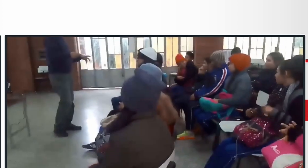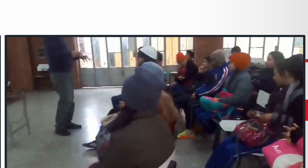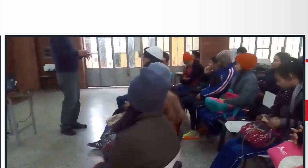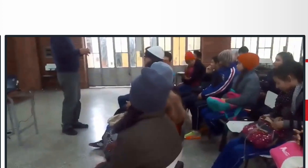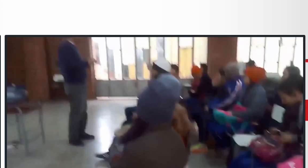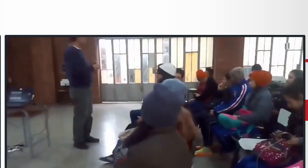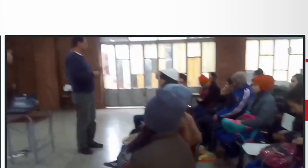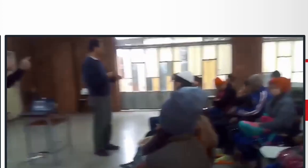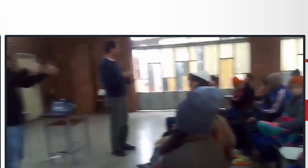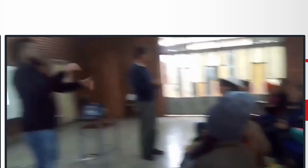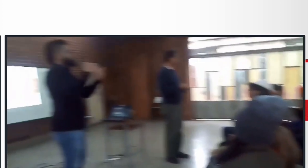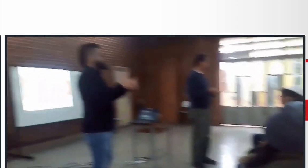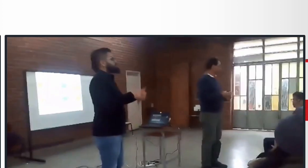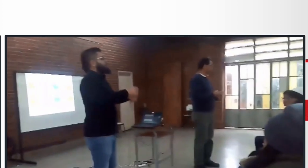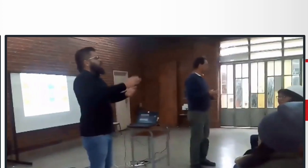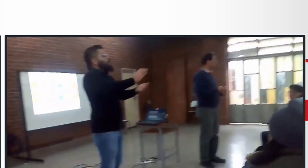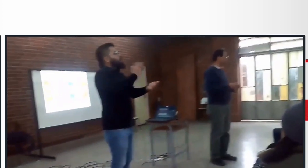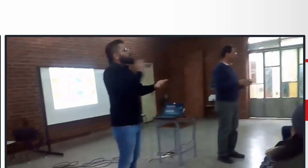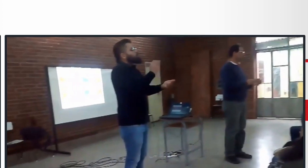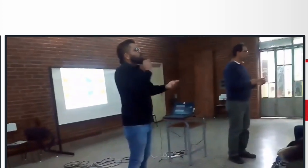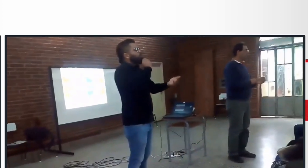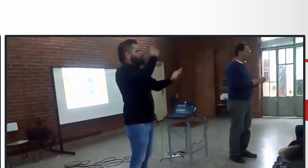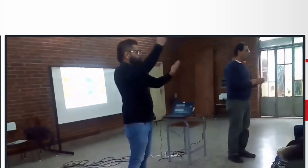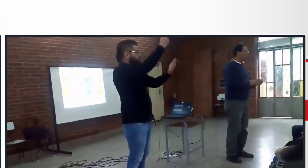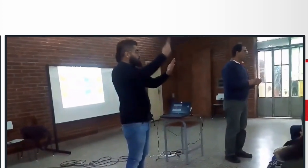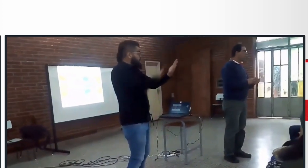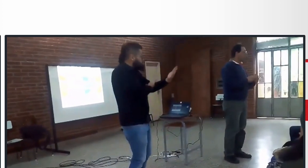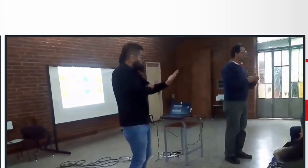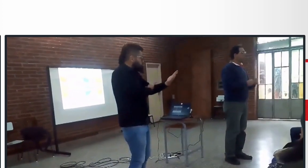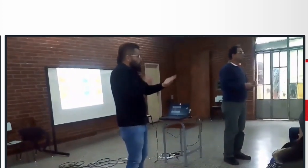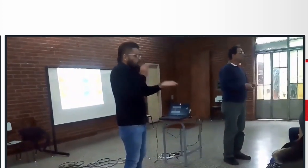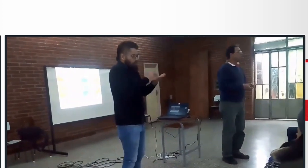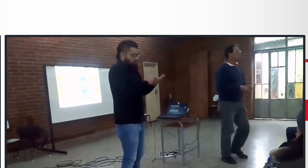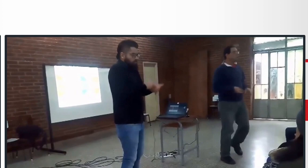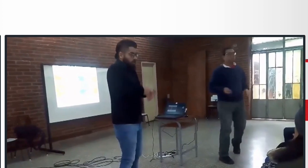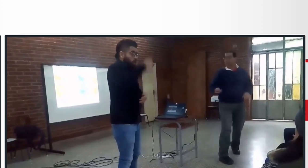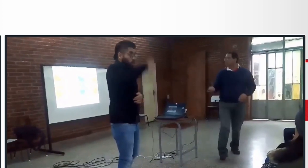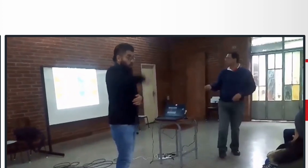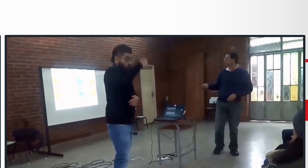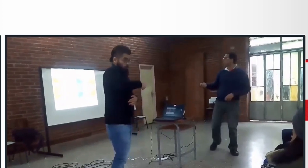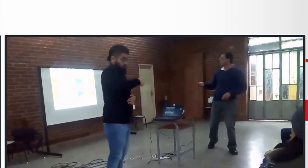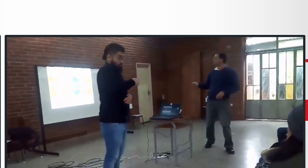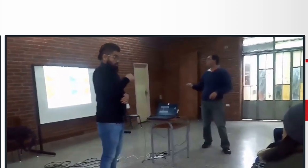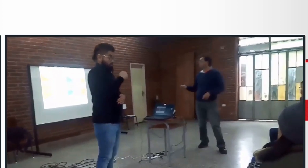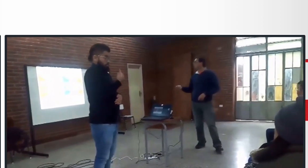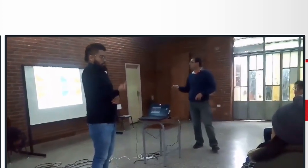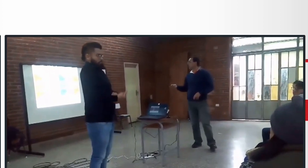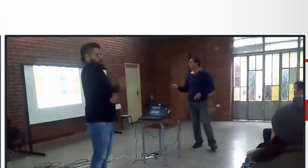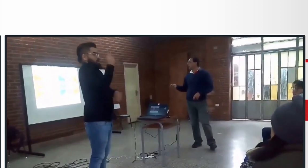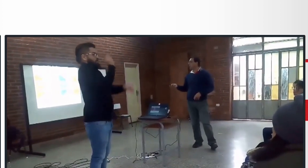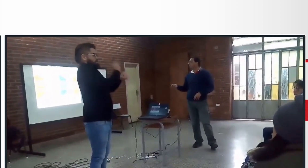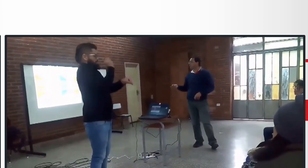los compañeros, porque es muy importante que un niño sordo o una niña sorda